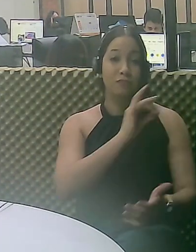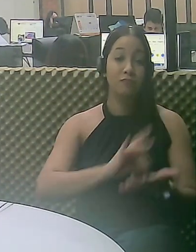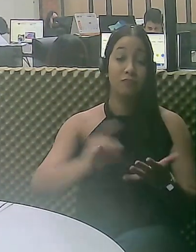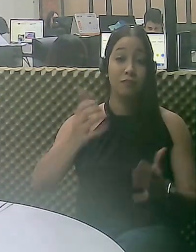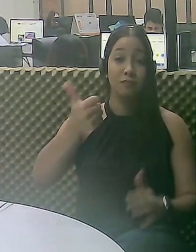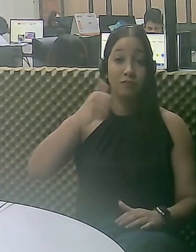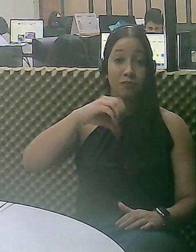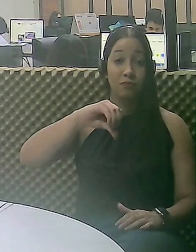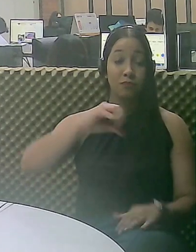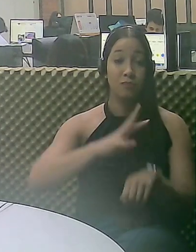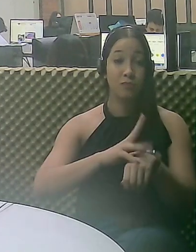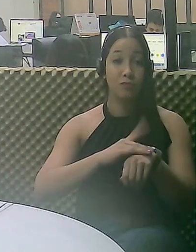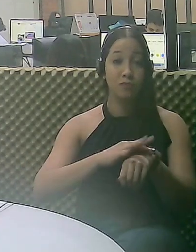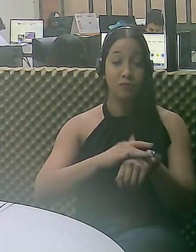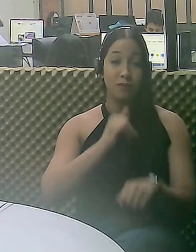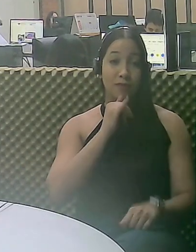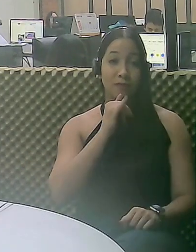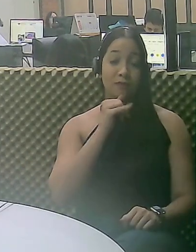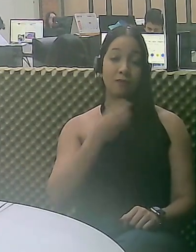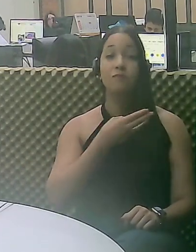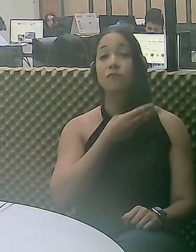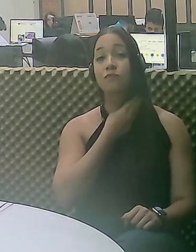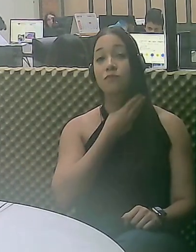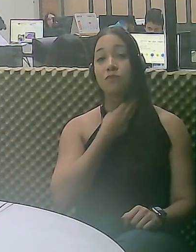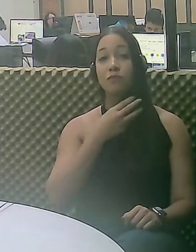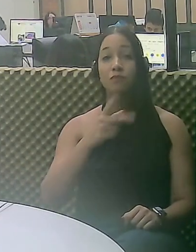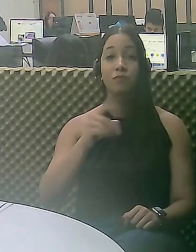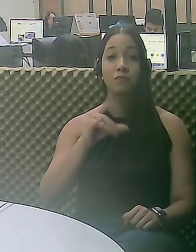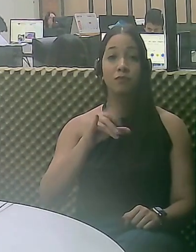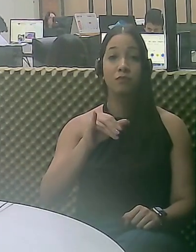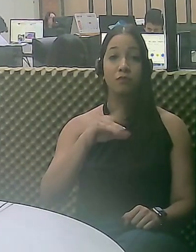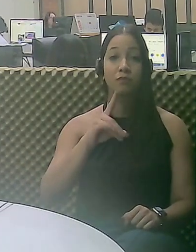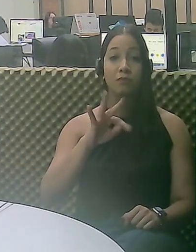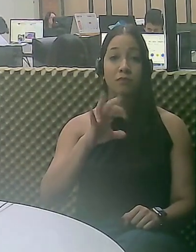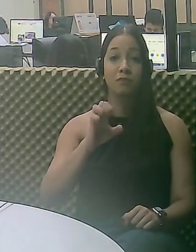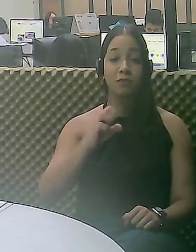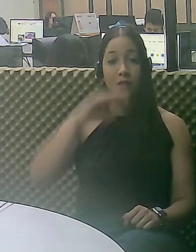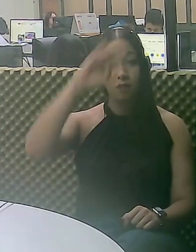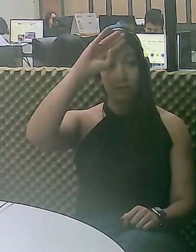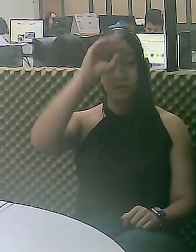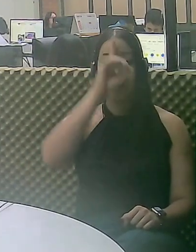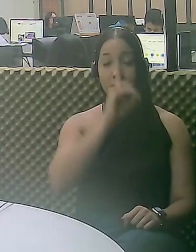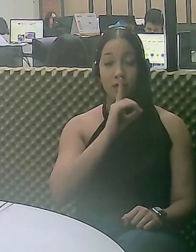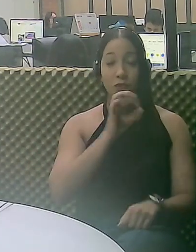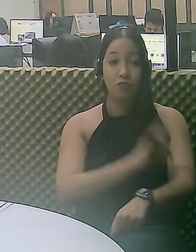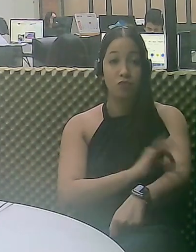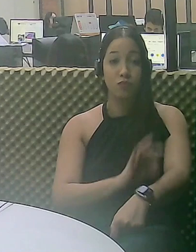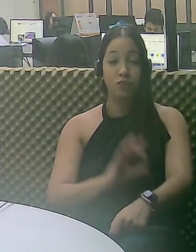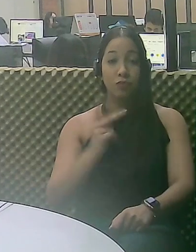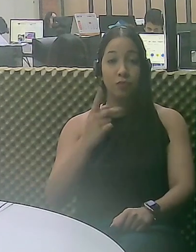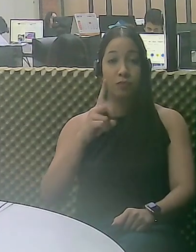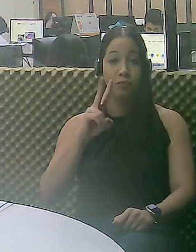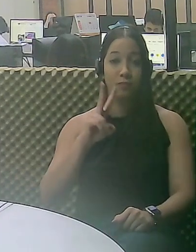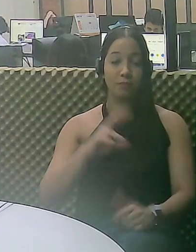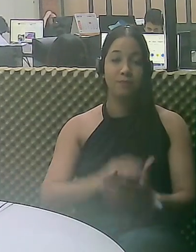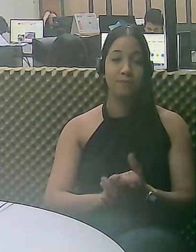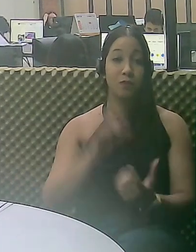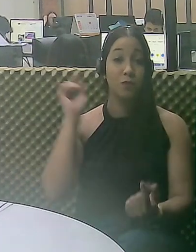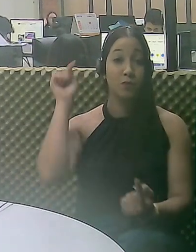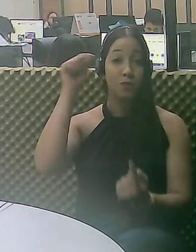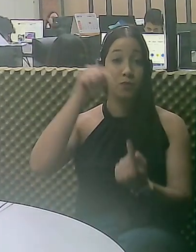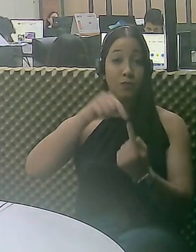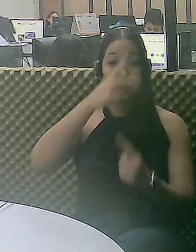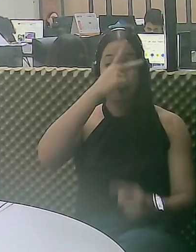19 doenças, entre elas meningite, poliomielite, febre amarela, sarampo e HPV. O público-alvo